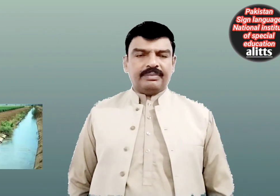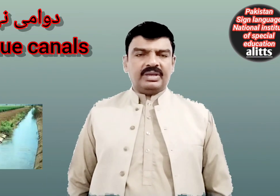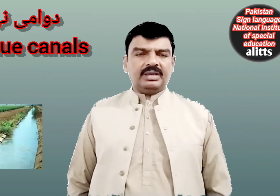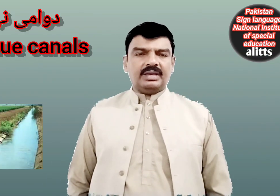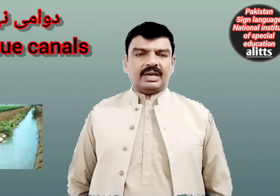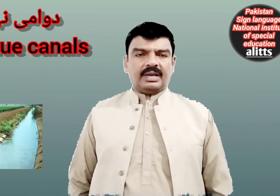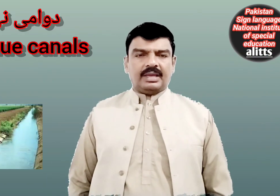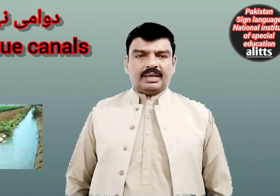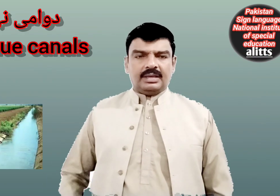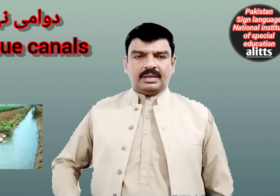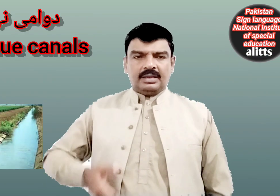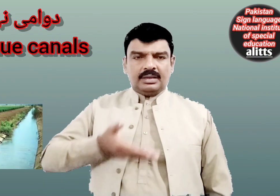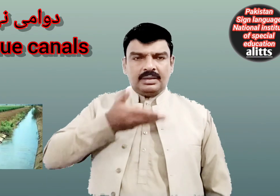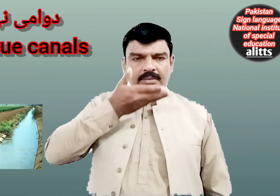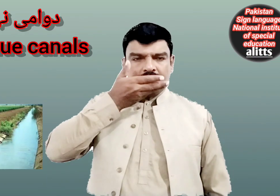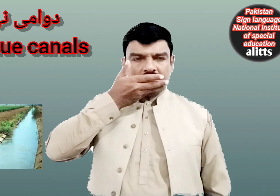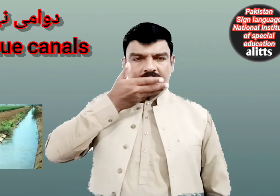दवामी नहरें, पानी